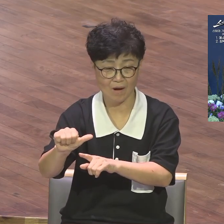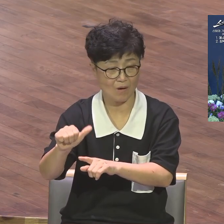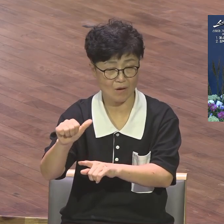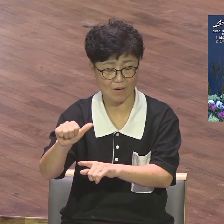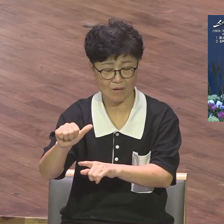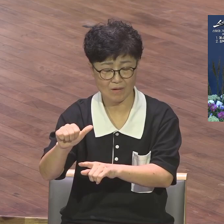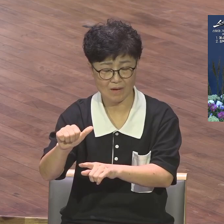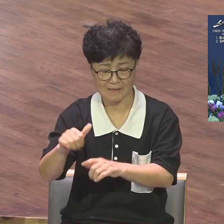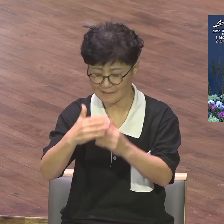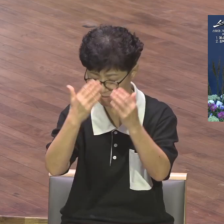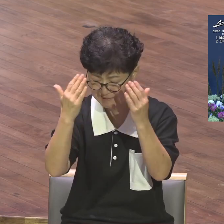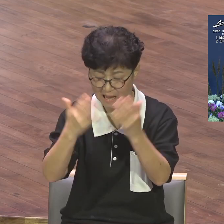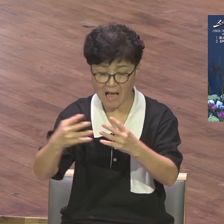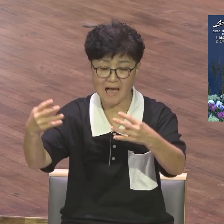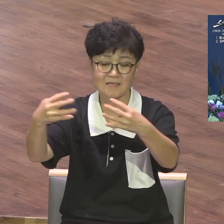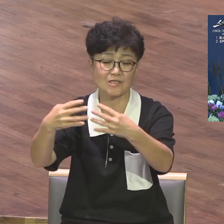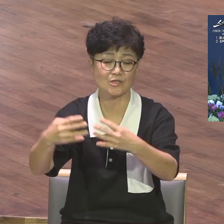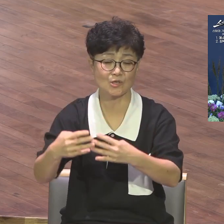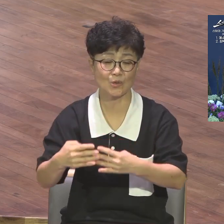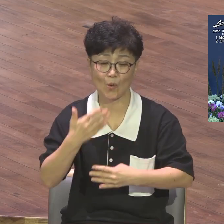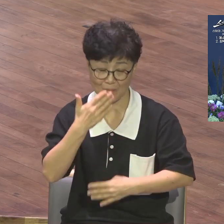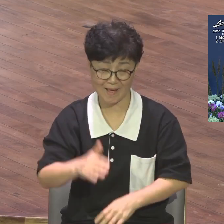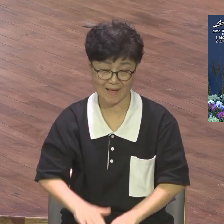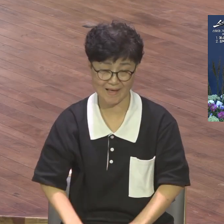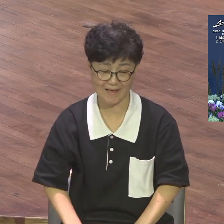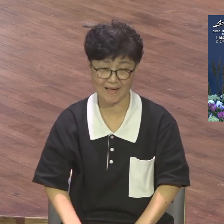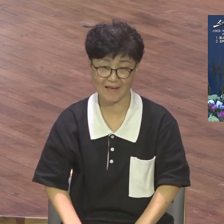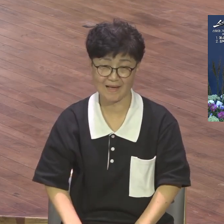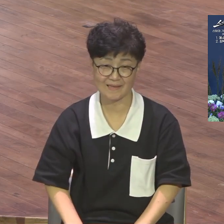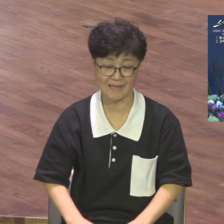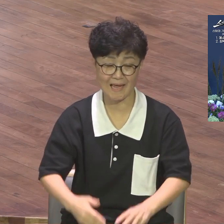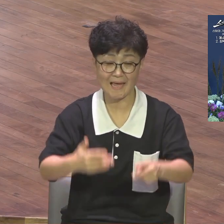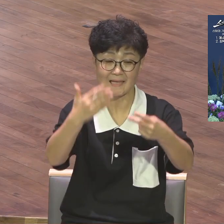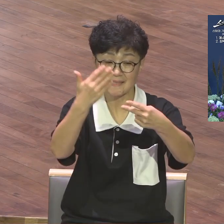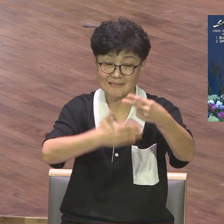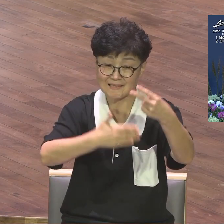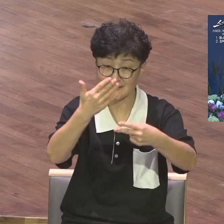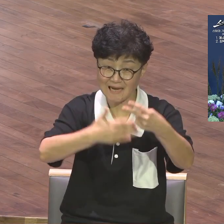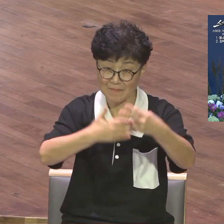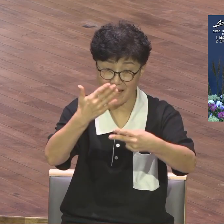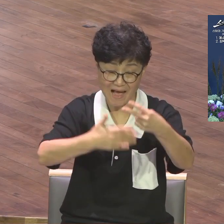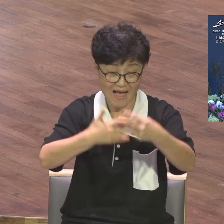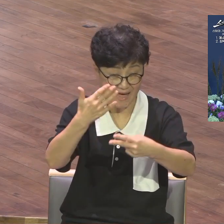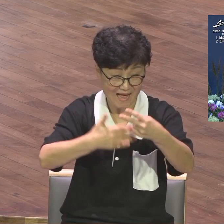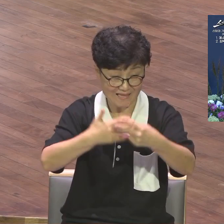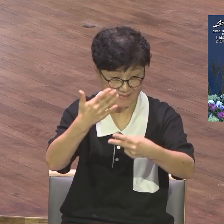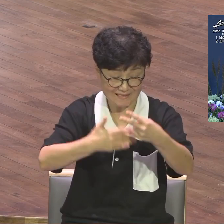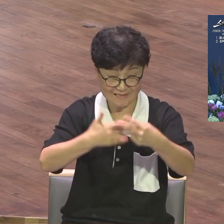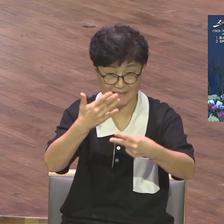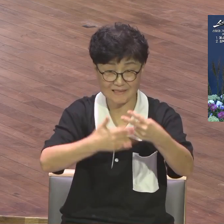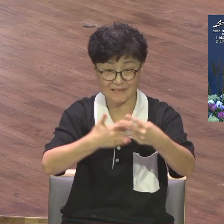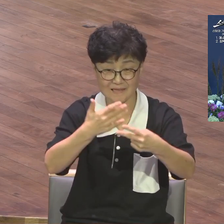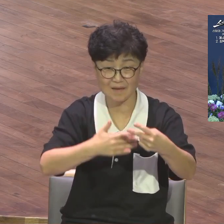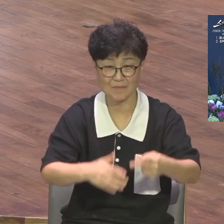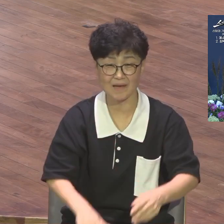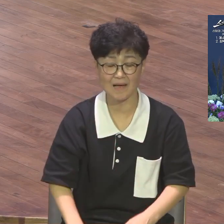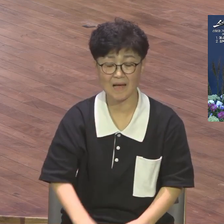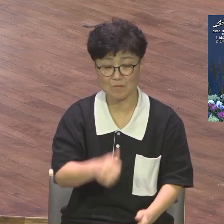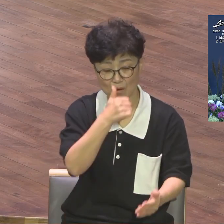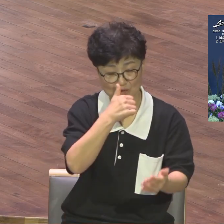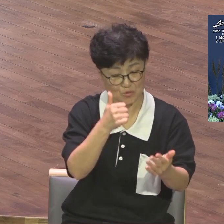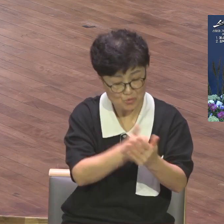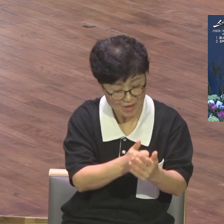거기다가 적용할 수 있습니다. 예를 들면 우리나라 드라마 장르가 의학이든 범죄든